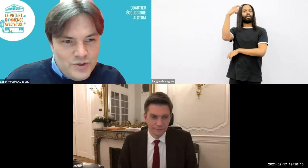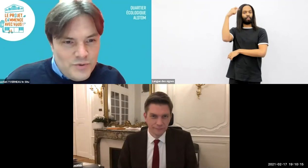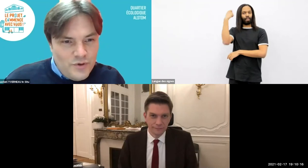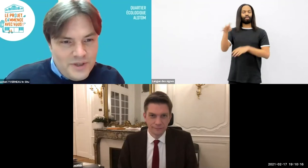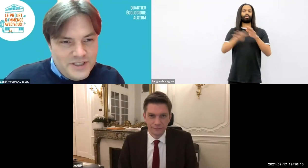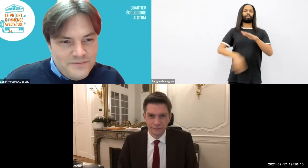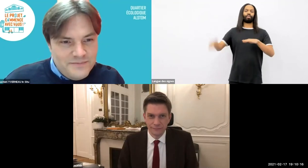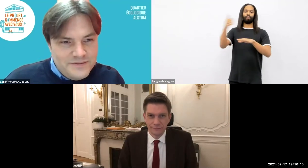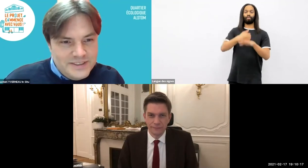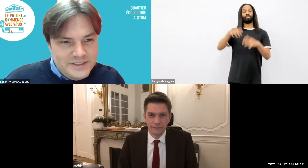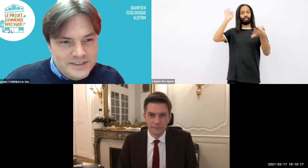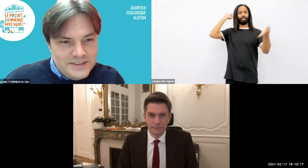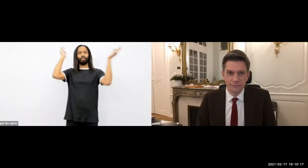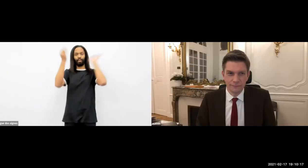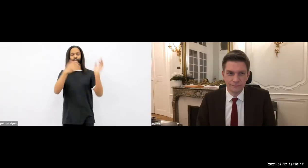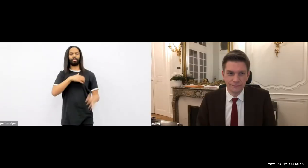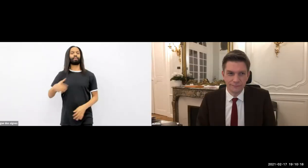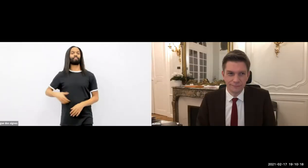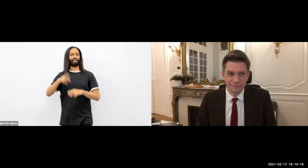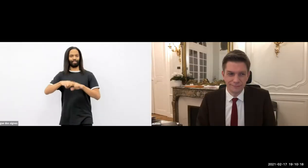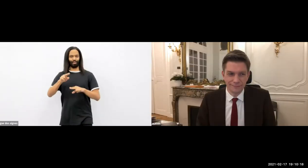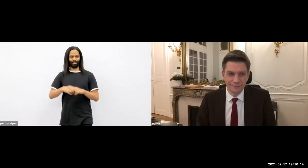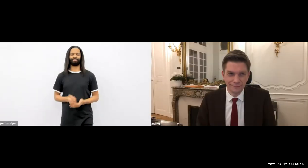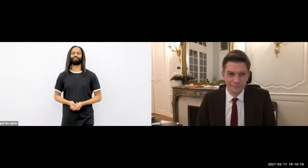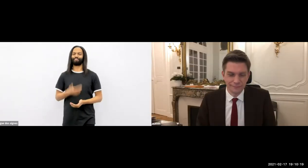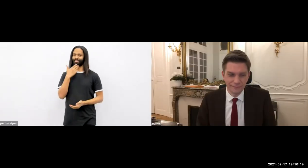pour ce premier lancement. Je vous remercie.